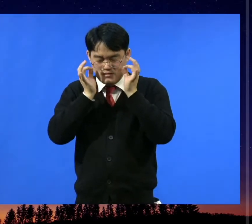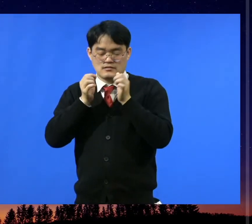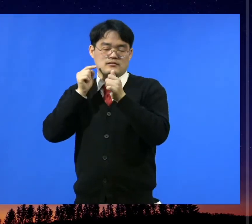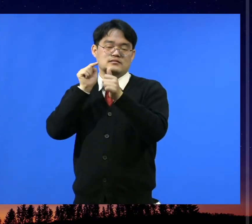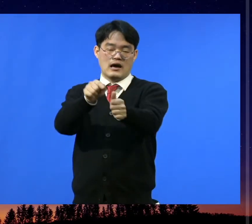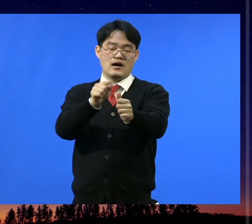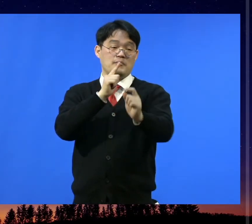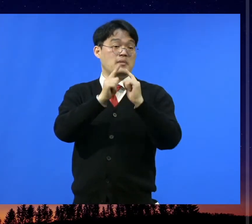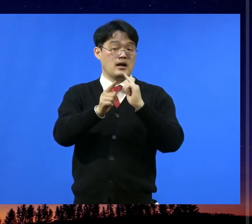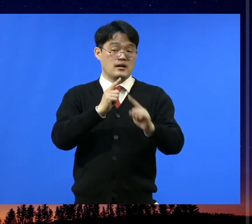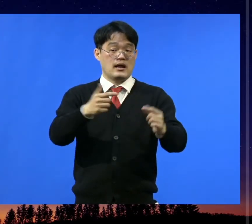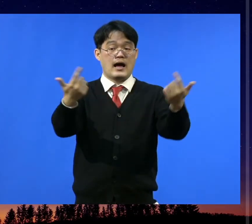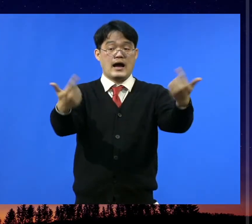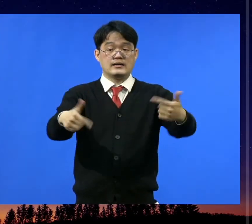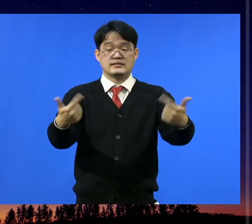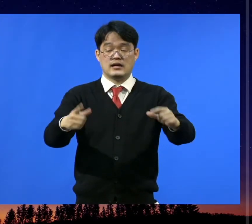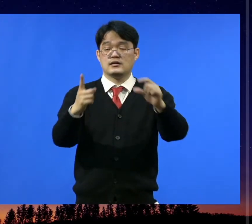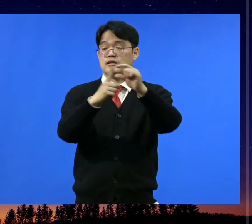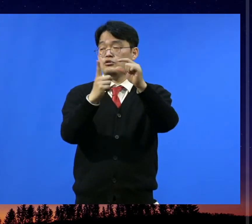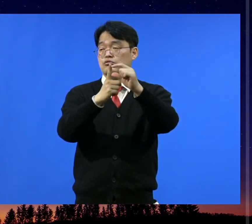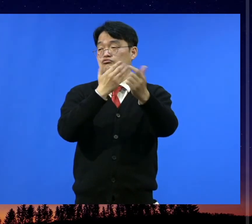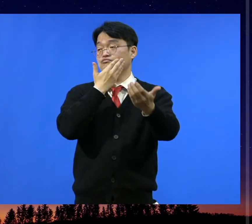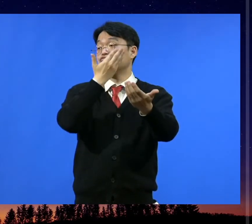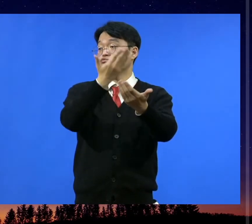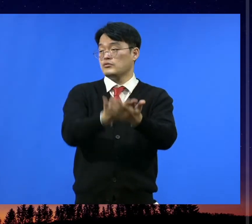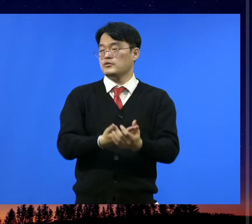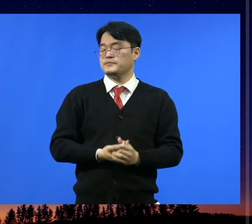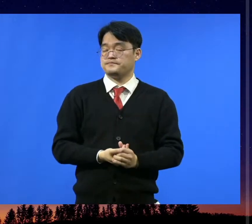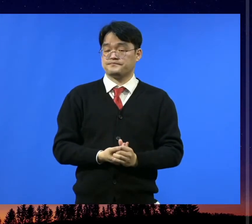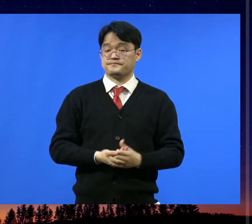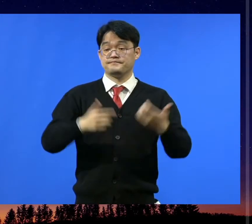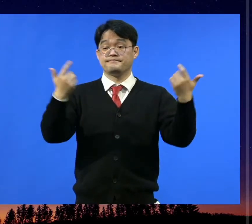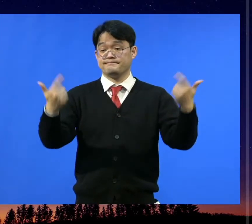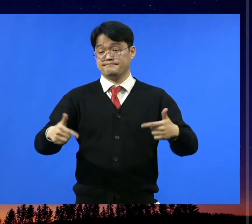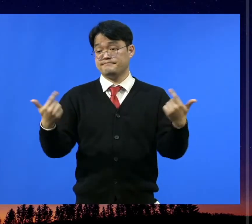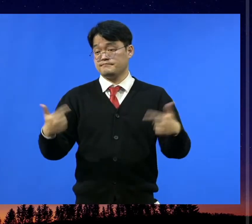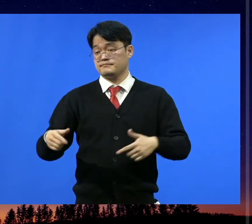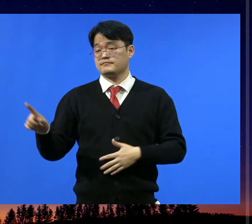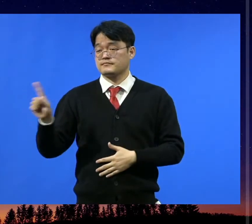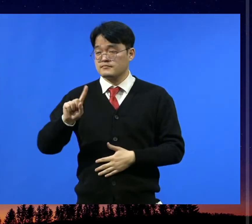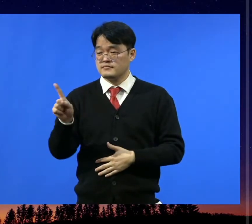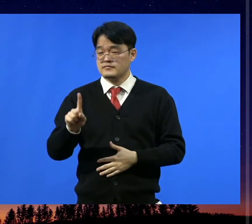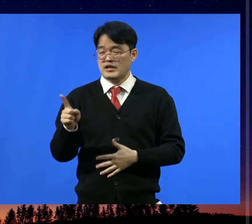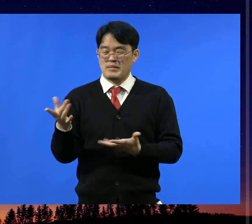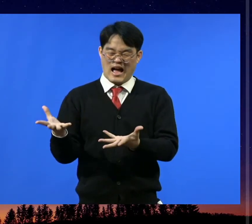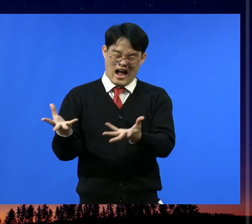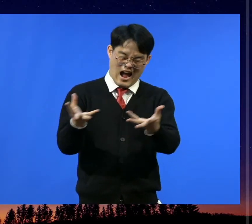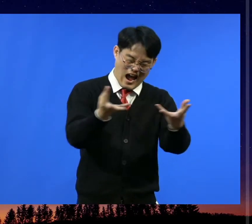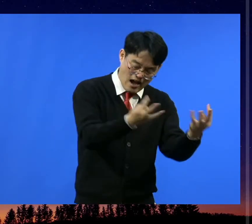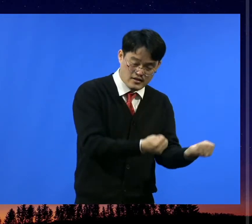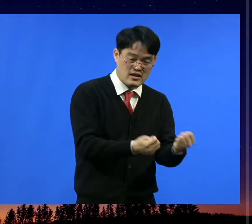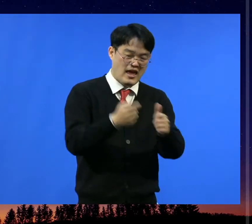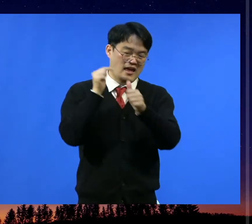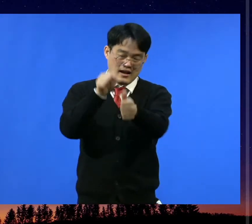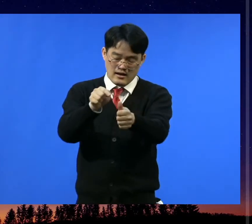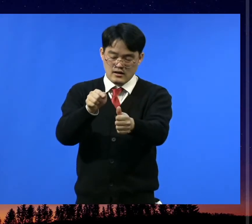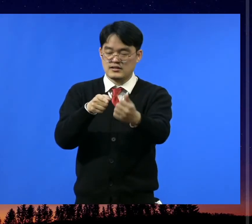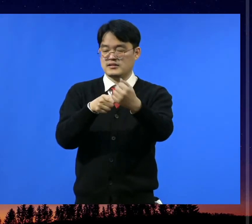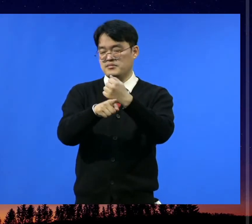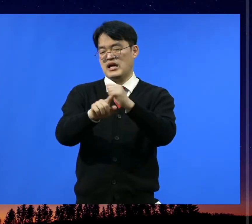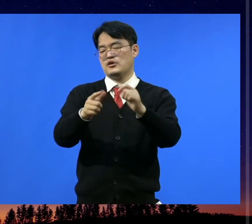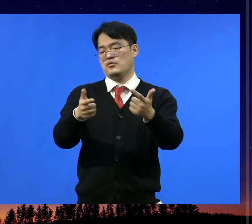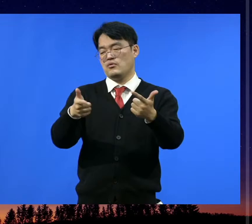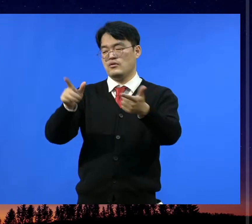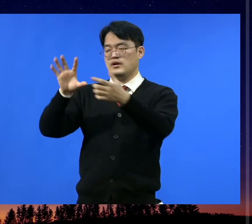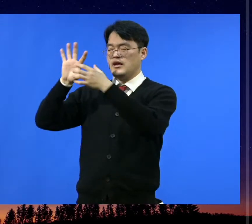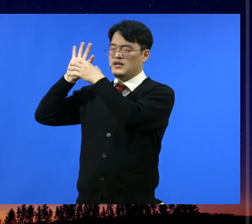이게 항상이라는 이 단어가 중요합니다. 이 항상은 어떤 많이라는 얘기가 아니에요, 여러분. 많이 하라는 얘기가 아니고